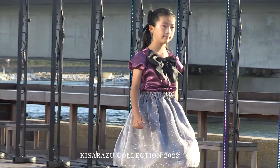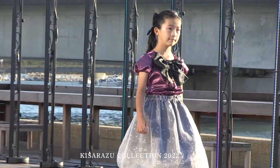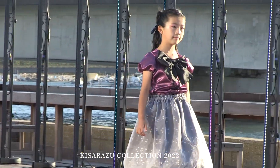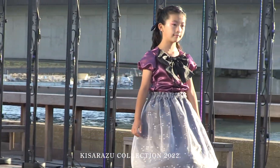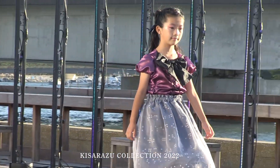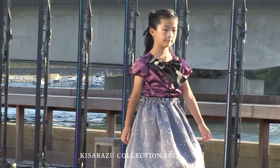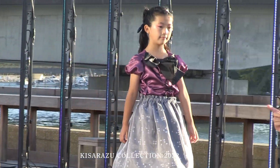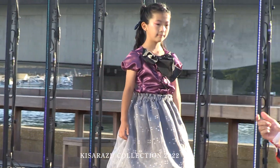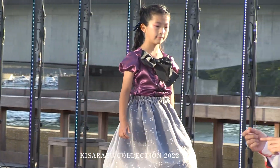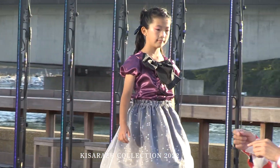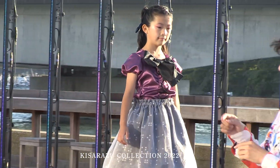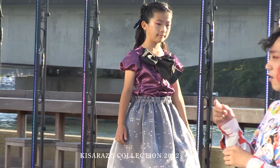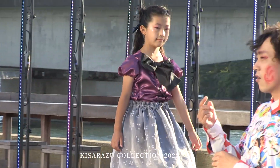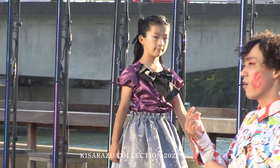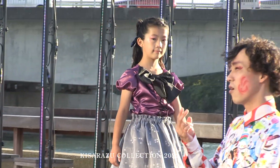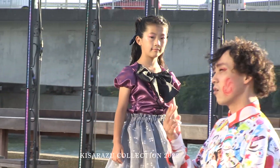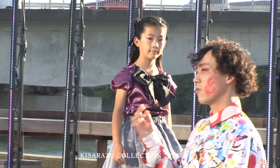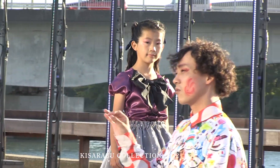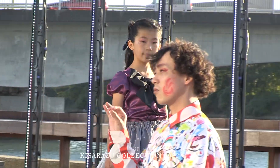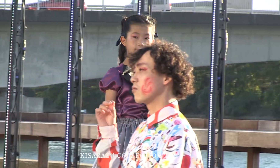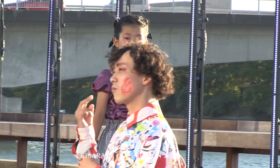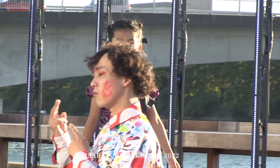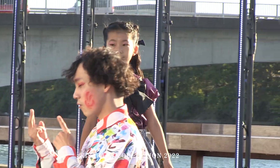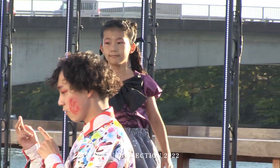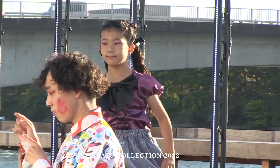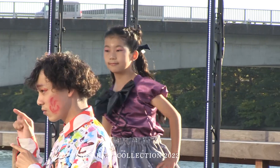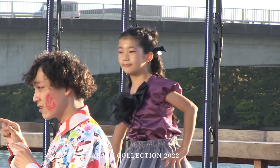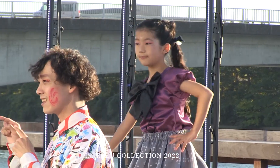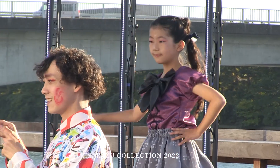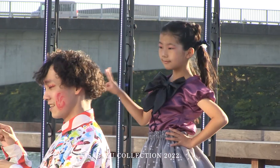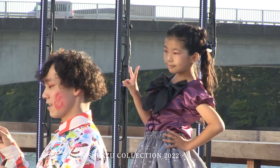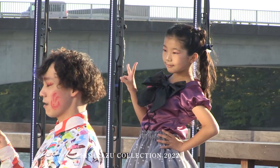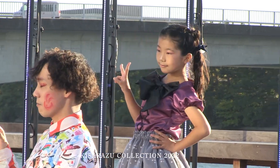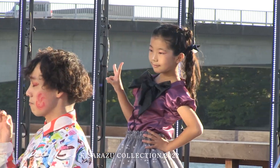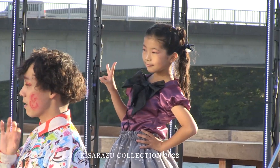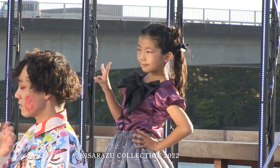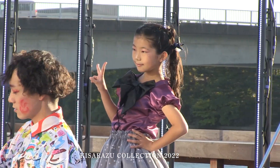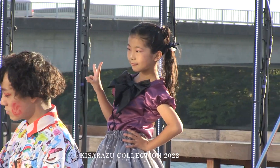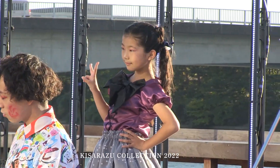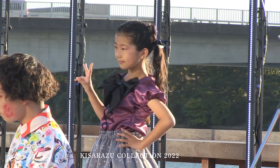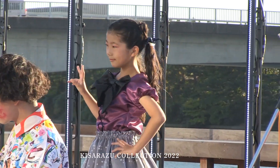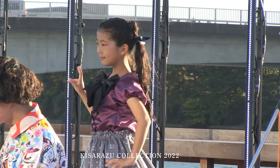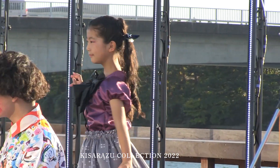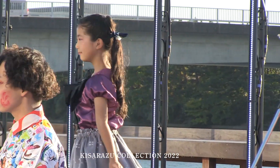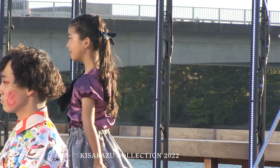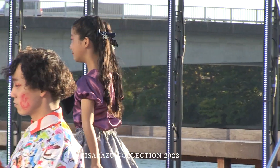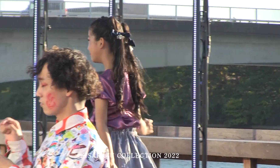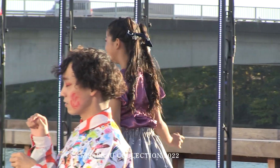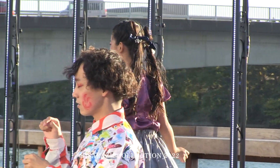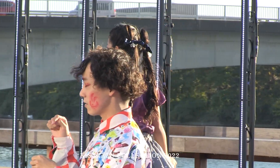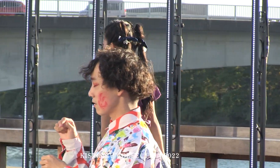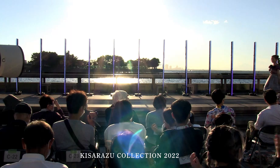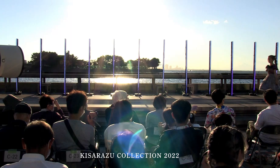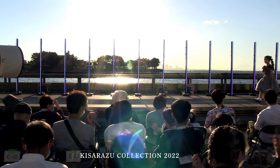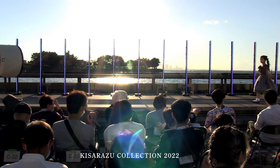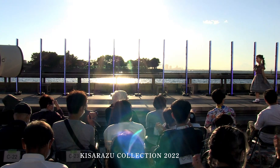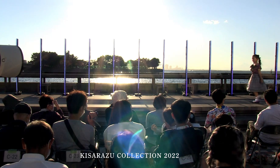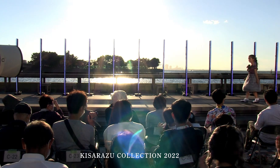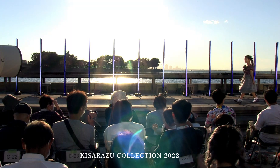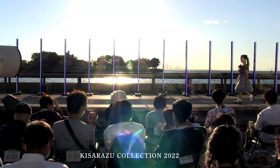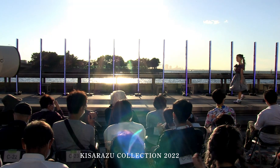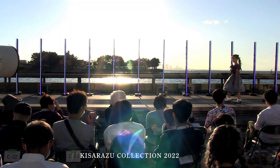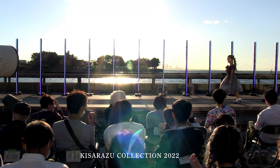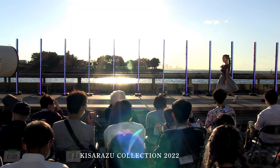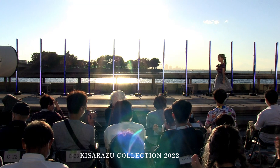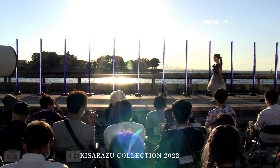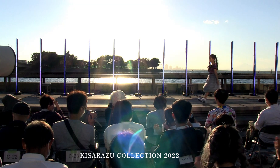さんからドットにメッセージを込めるという案をもらい展示に変更しました。レイナちゃんの名前